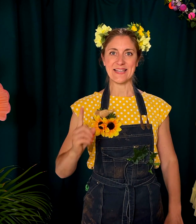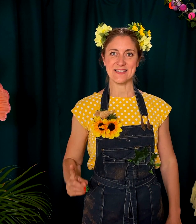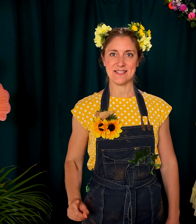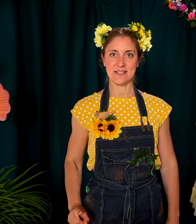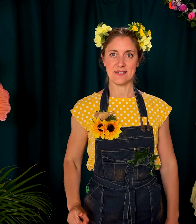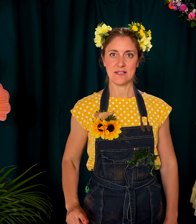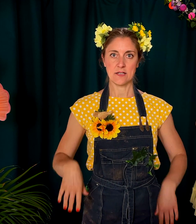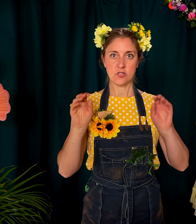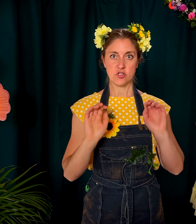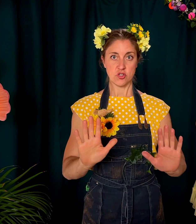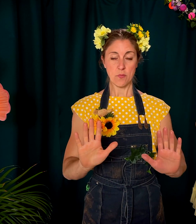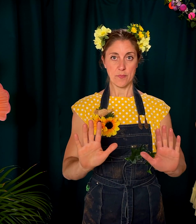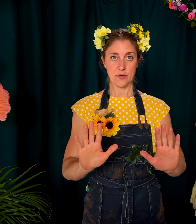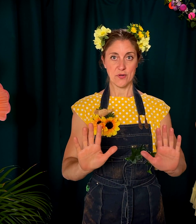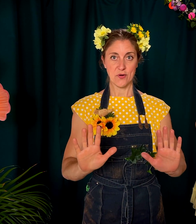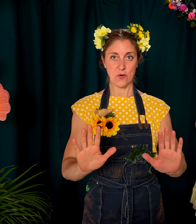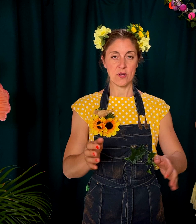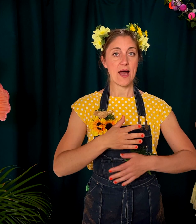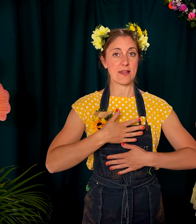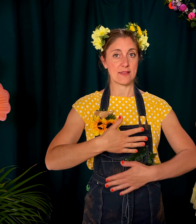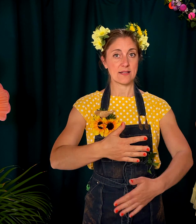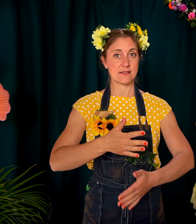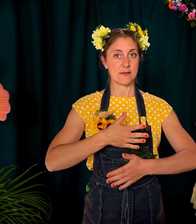blixt, stopp och andas.